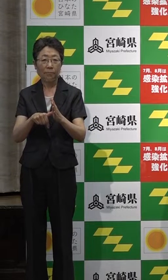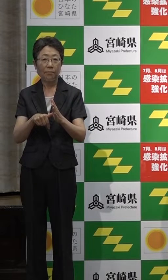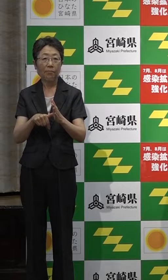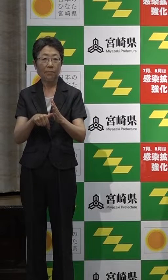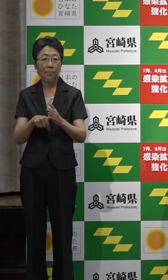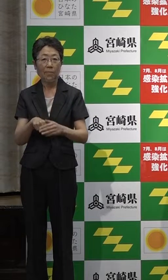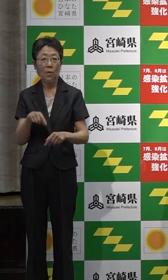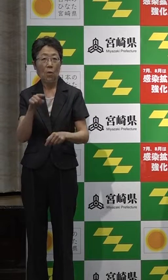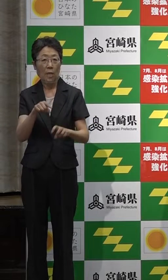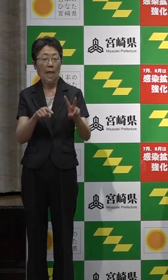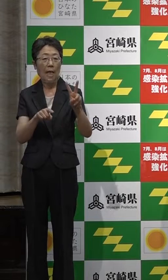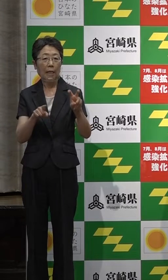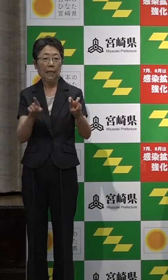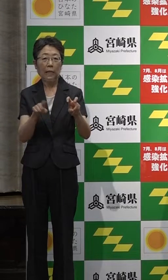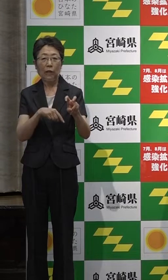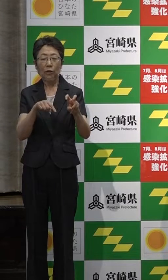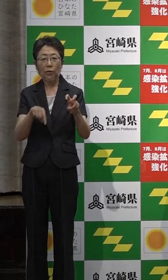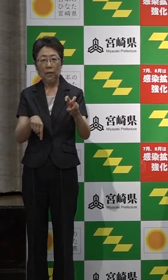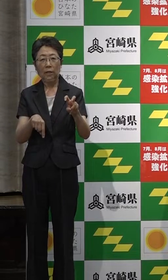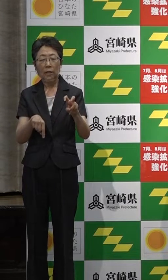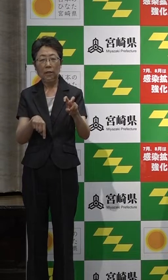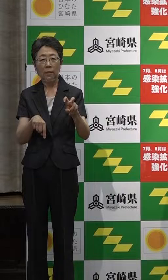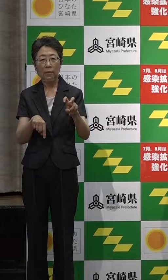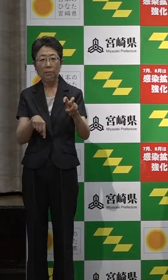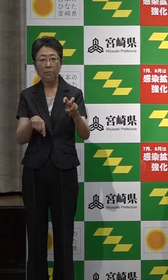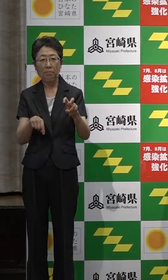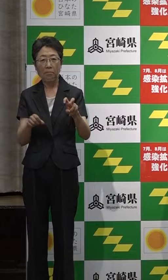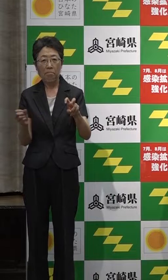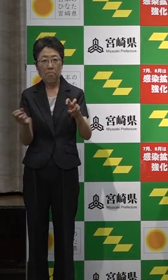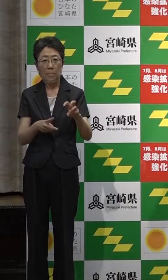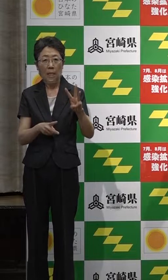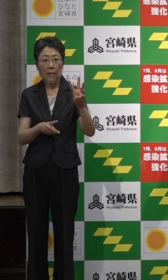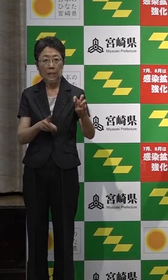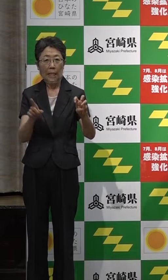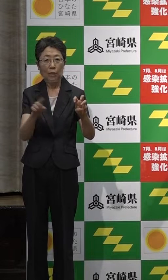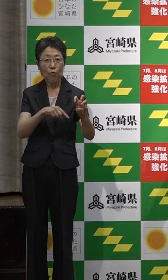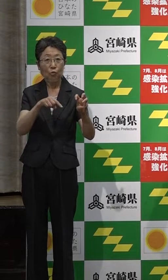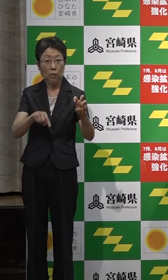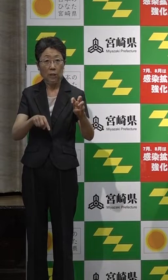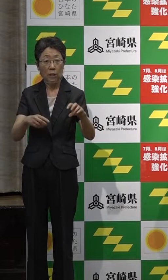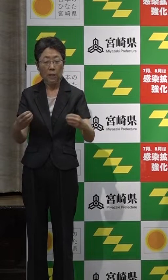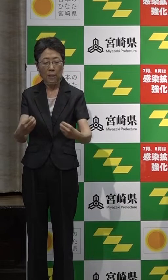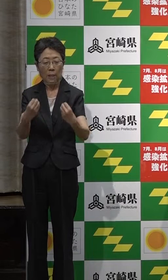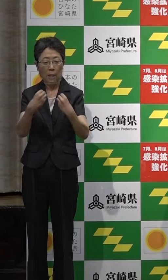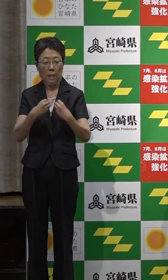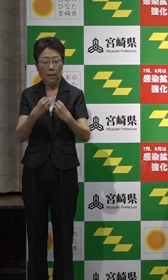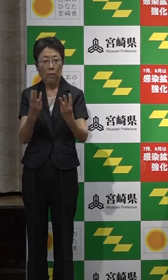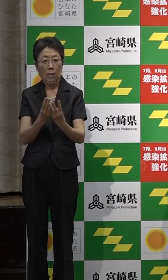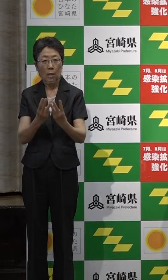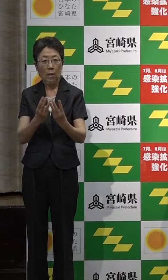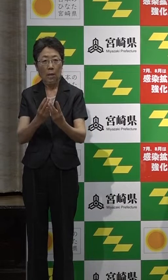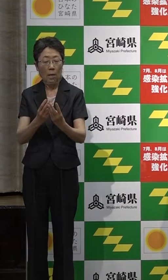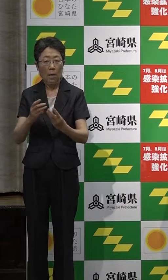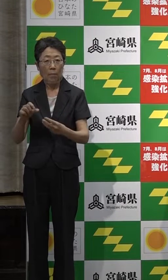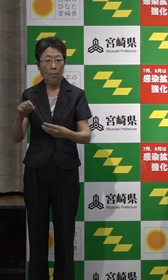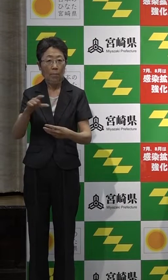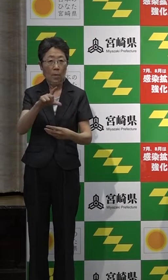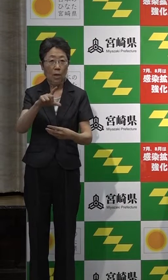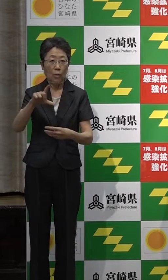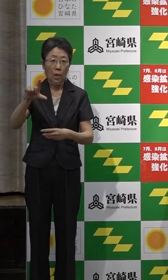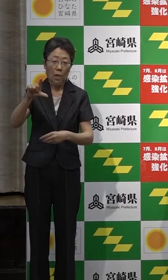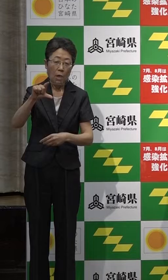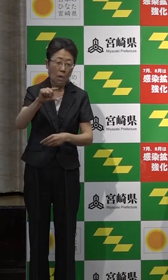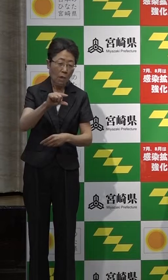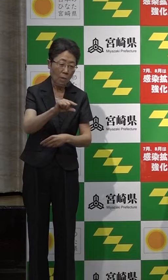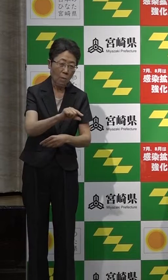これで20人、2人、それから30人台というのが続いて、いきなりそれが1桁台になるというような